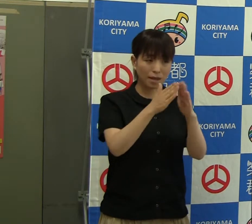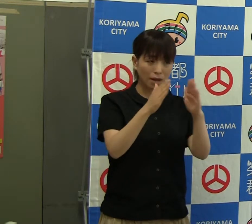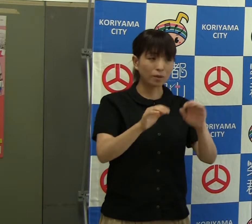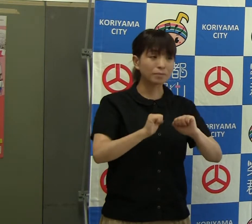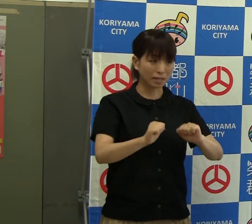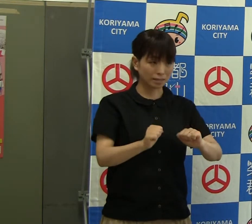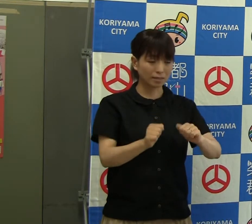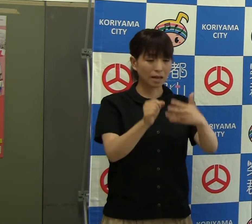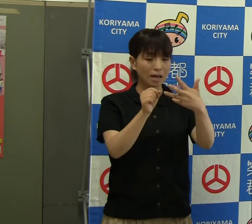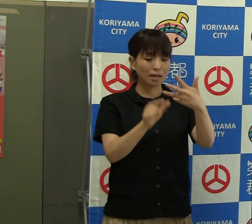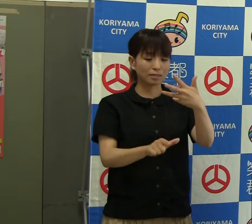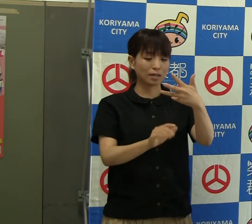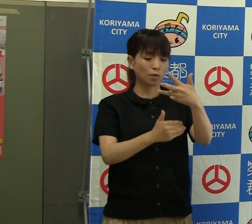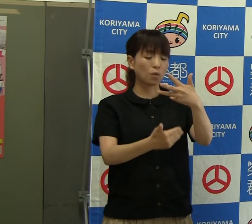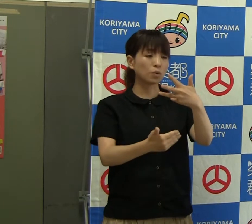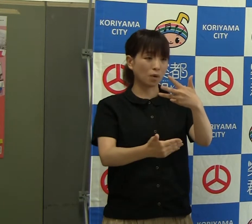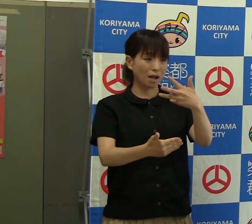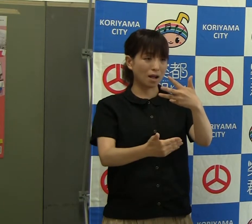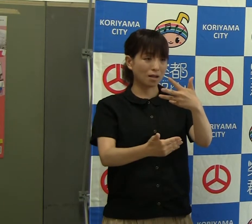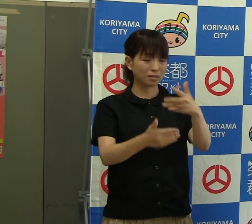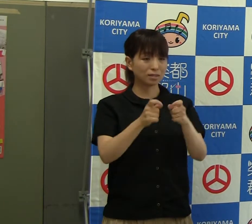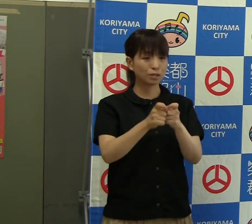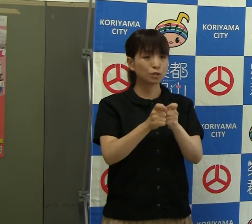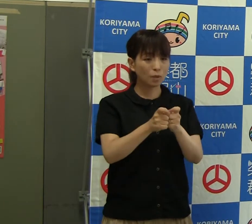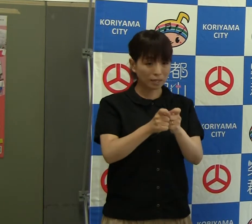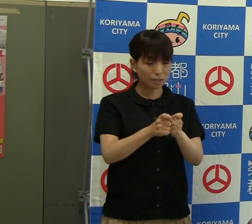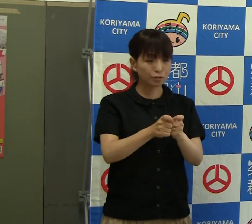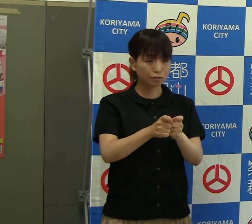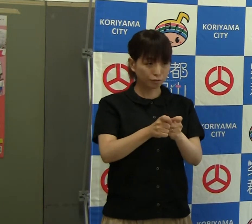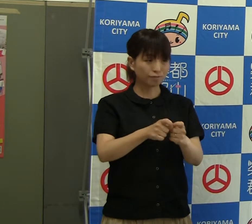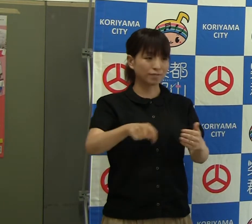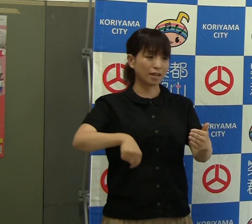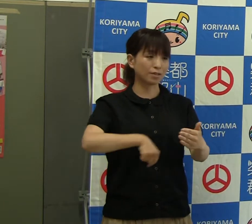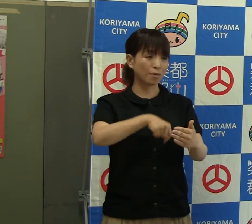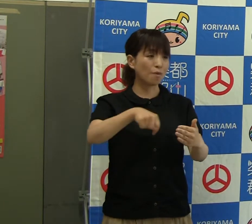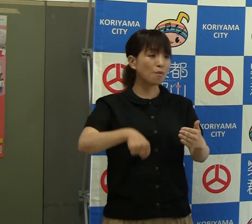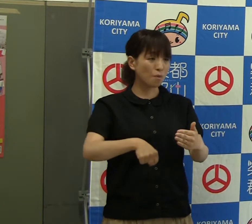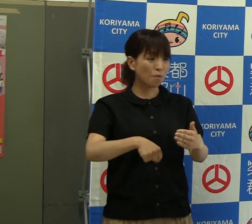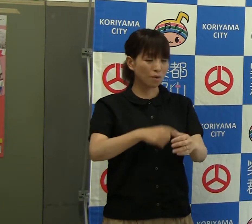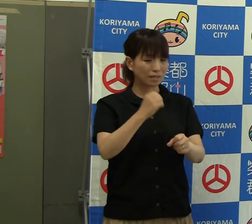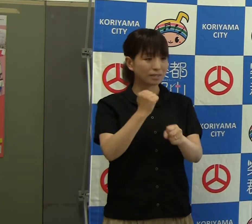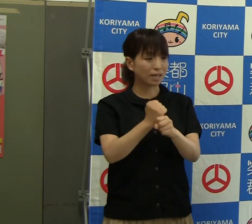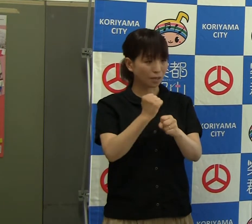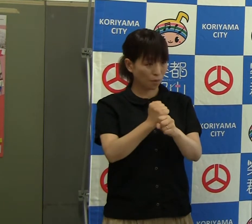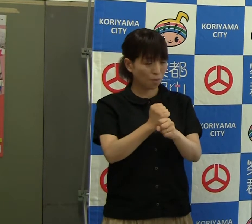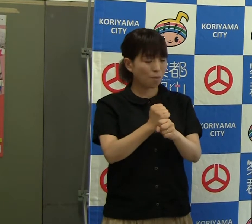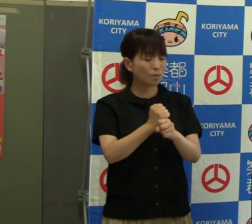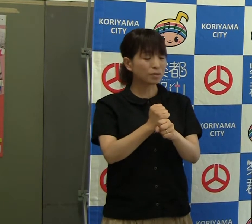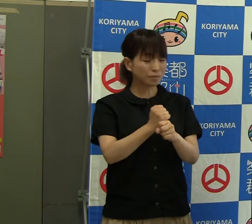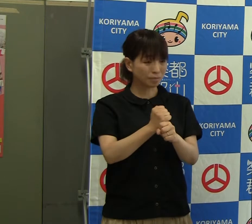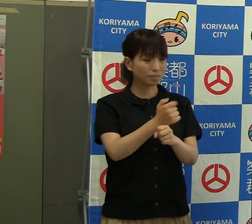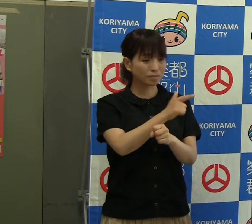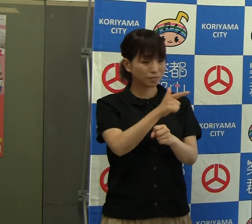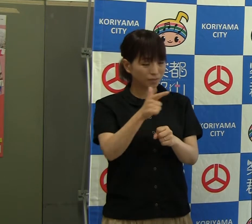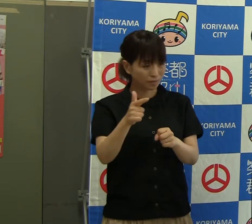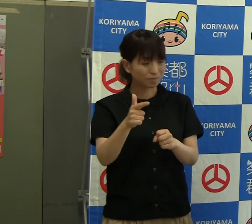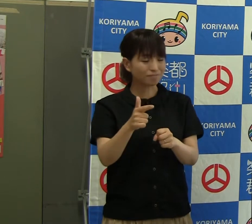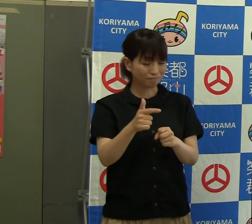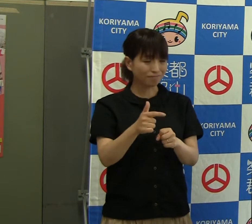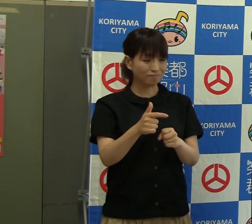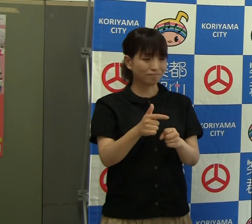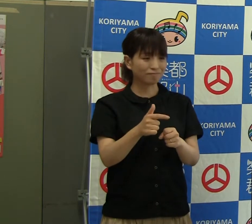月9日にですね、詳しく、市内の、産業界あるいはスタートアップを採用されるような方